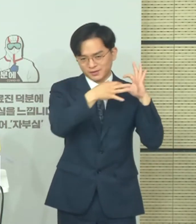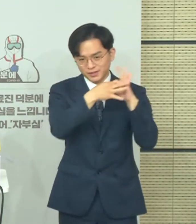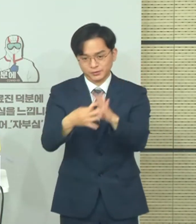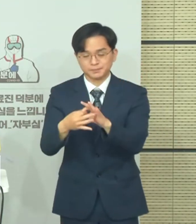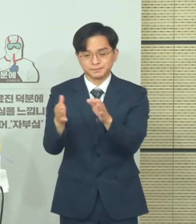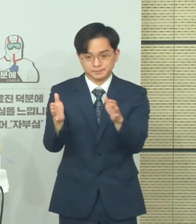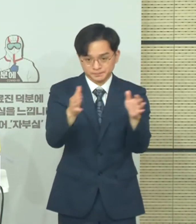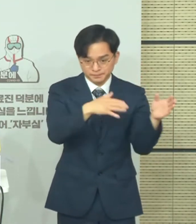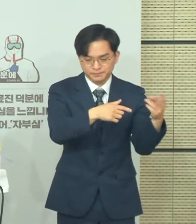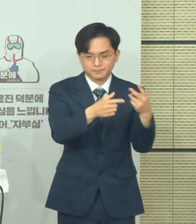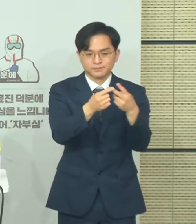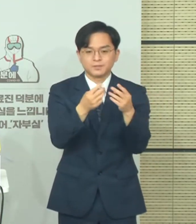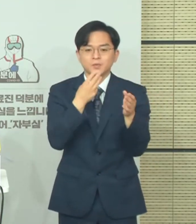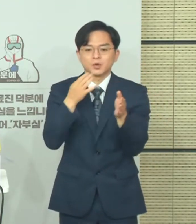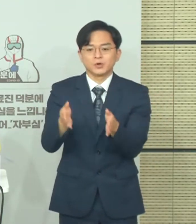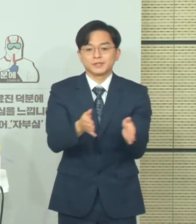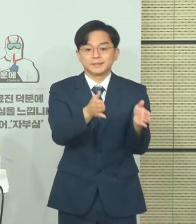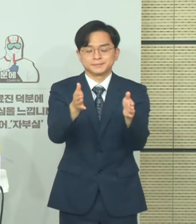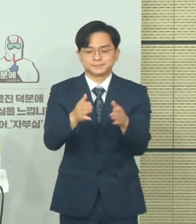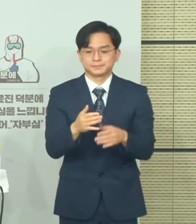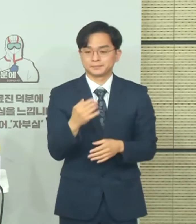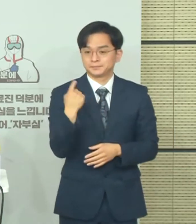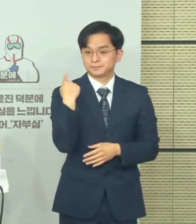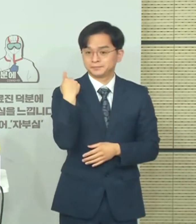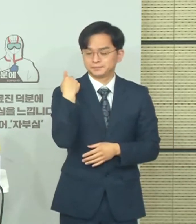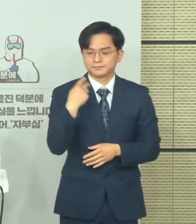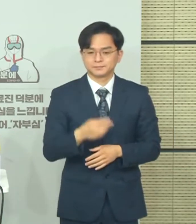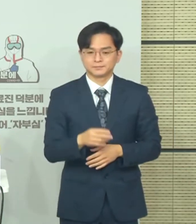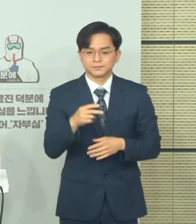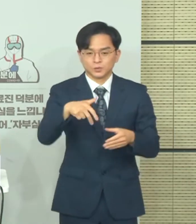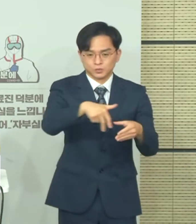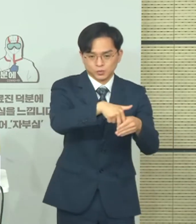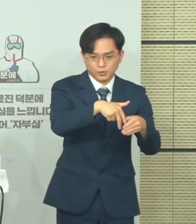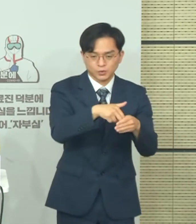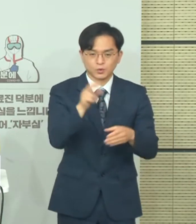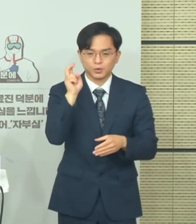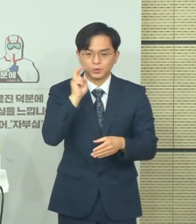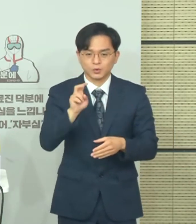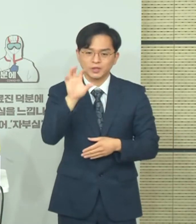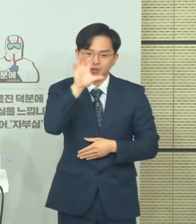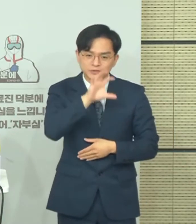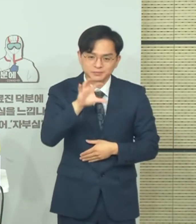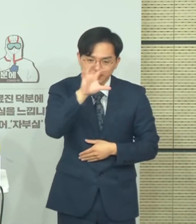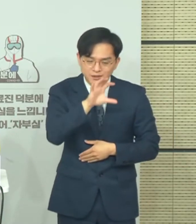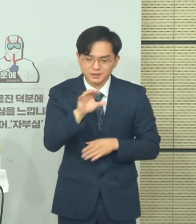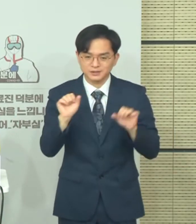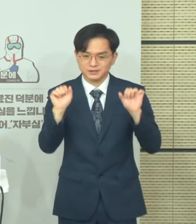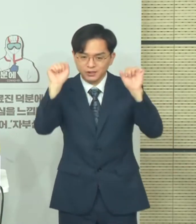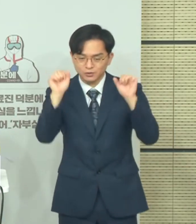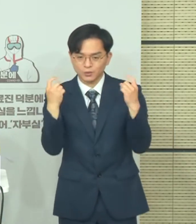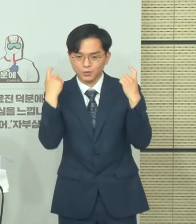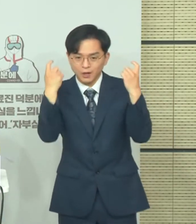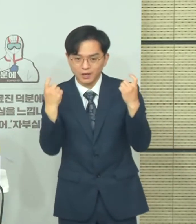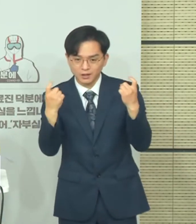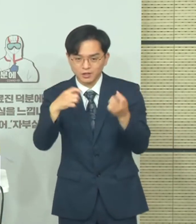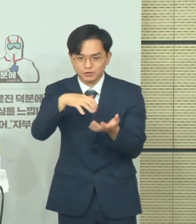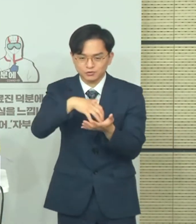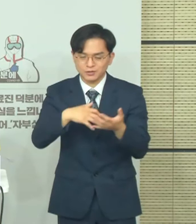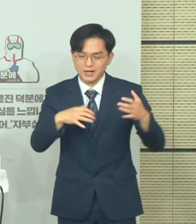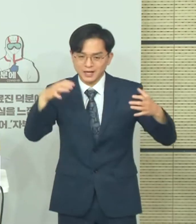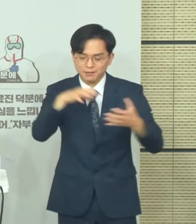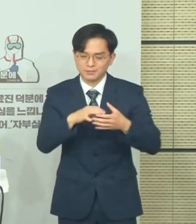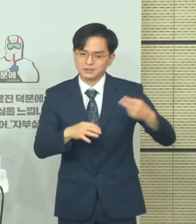경기도는 주말동안 종교시설 노래연습장 체육관과 장치 있을 덩 2799 개소에 대한